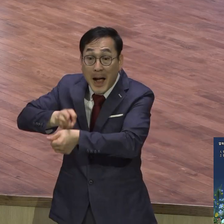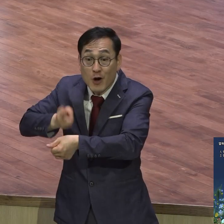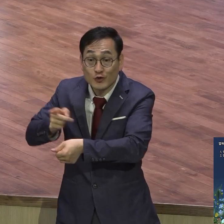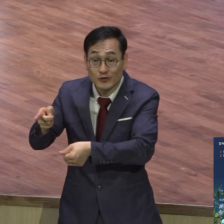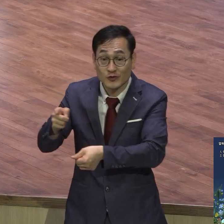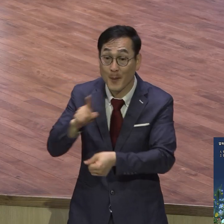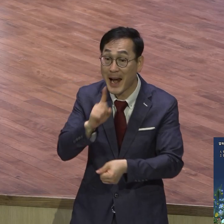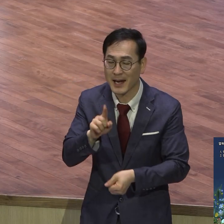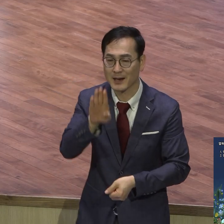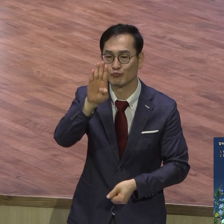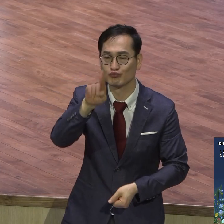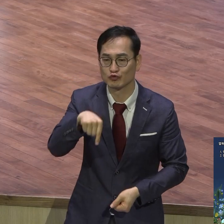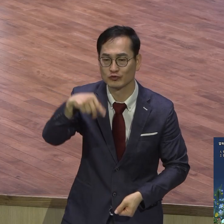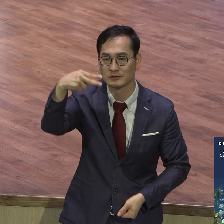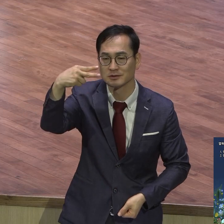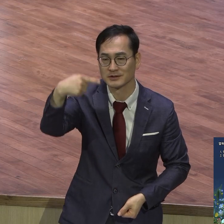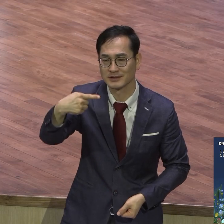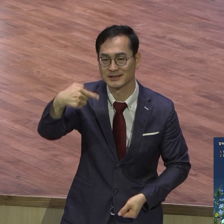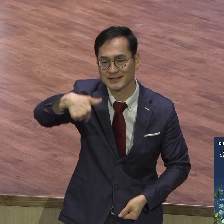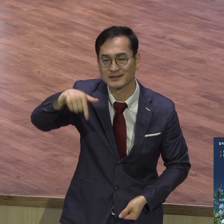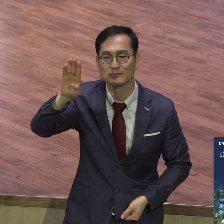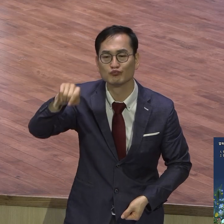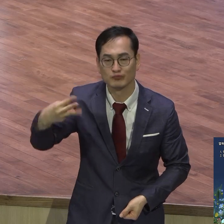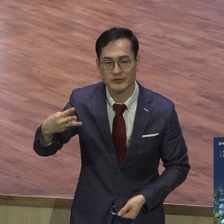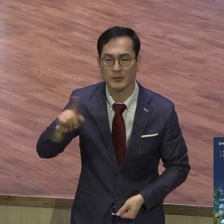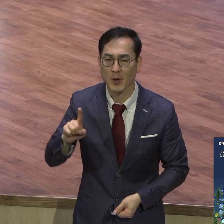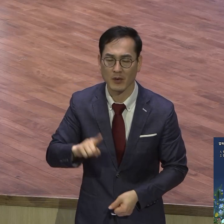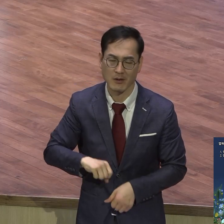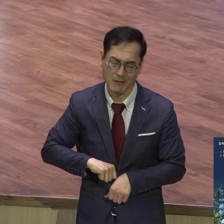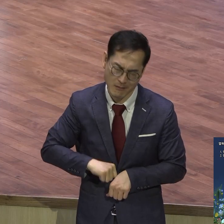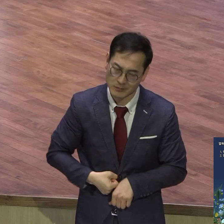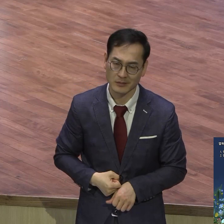부덕불 이렇게 힘듭니다.